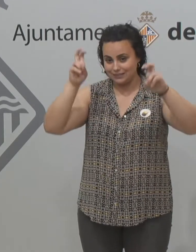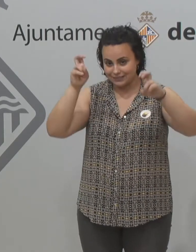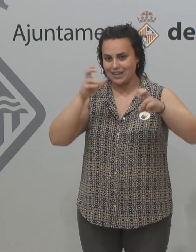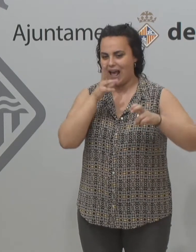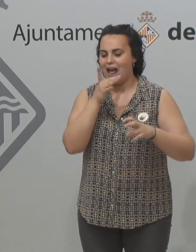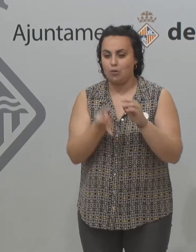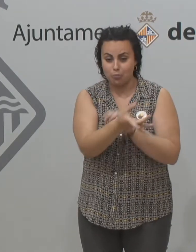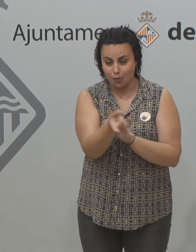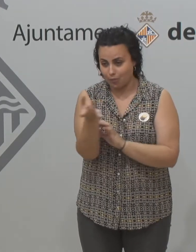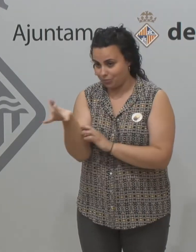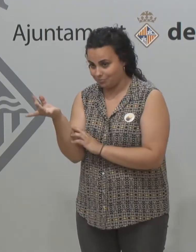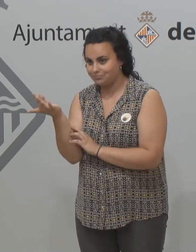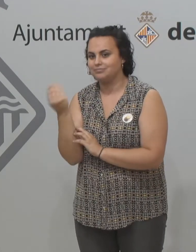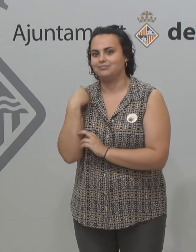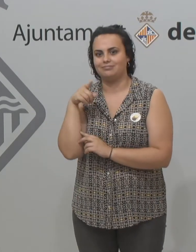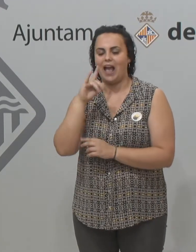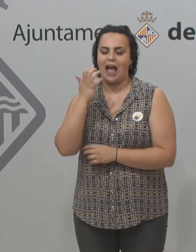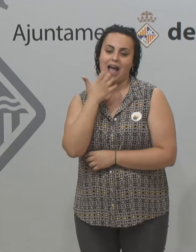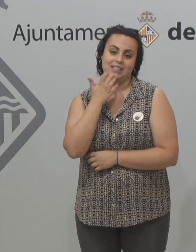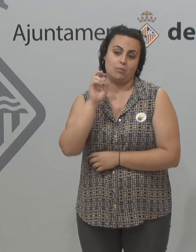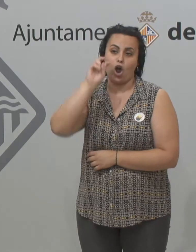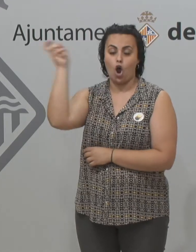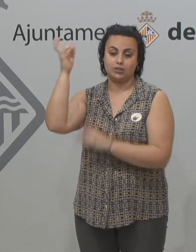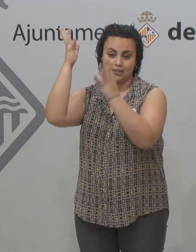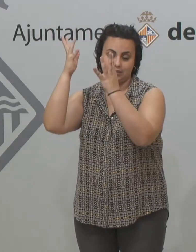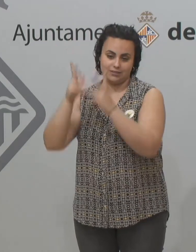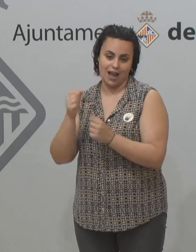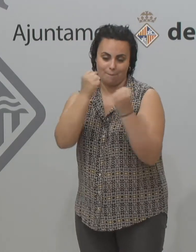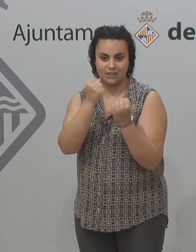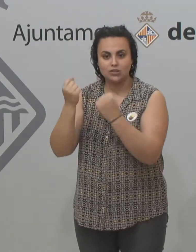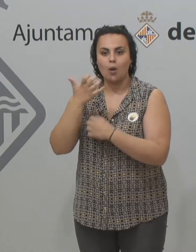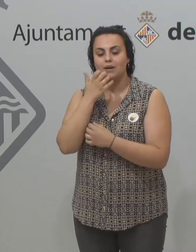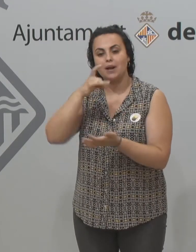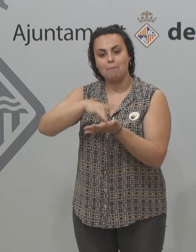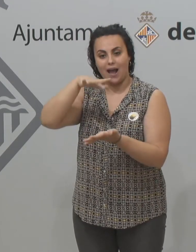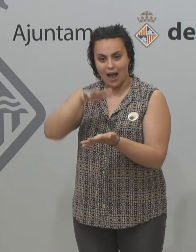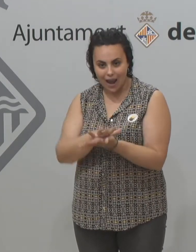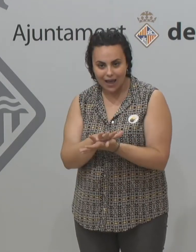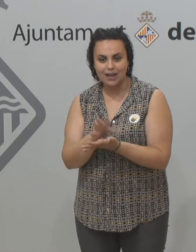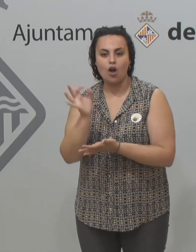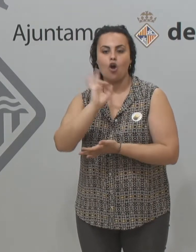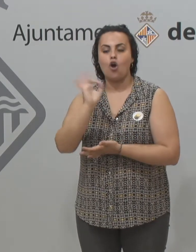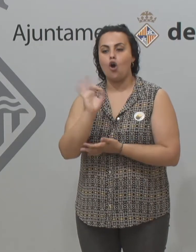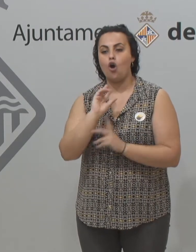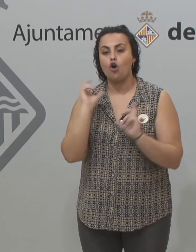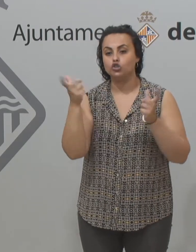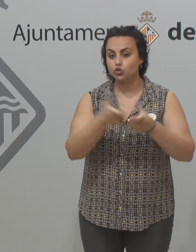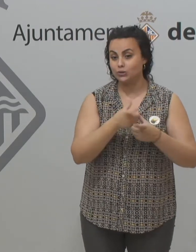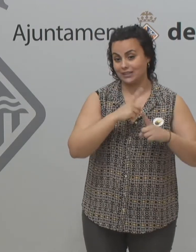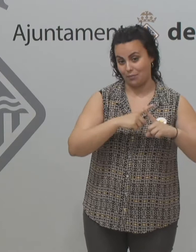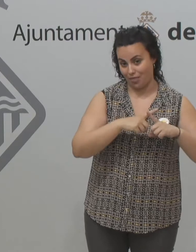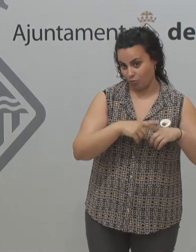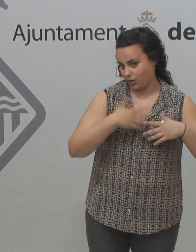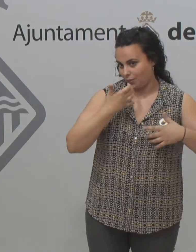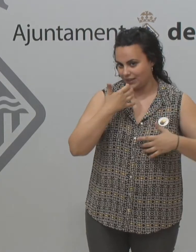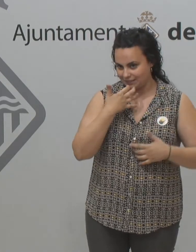a sortir ara i que tenim exemples d'altres administracions, com per exemple Màlaga o la pròpia Junta d'Extremadura, que ja